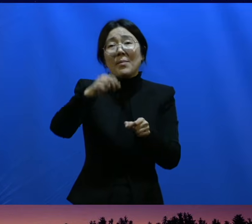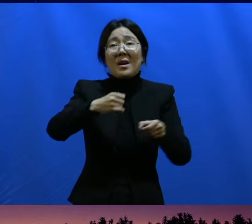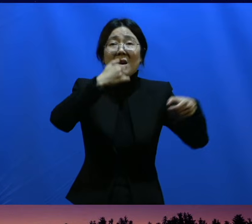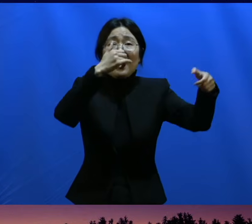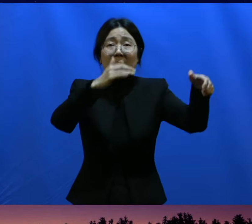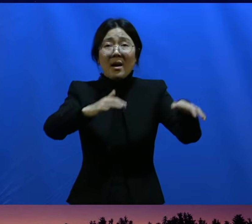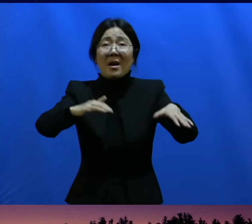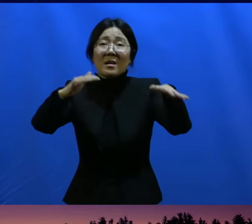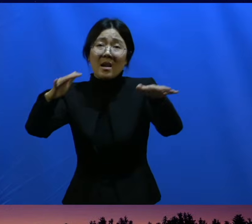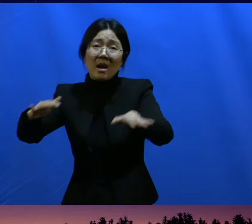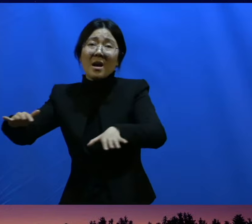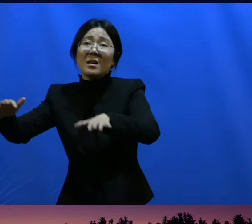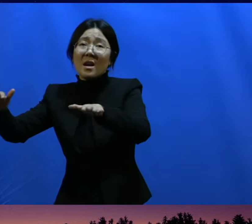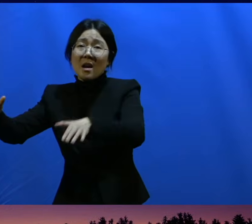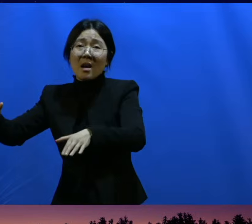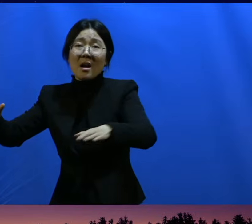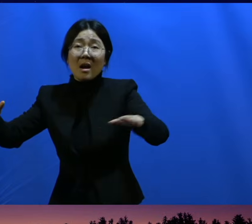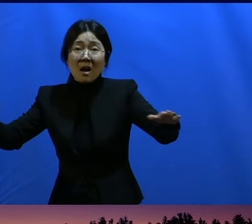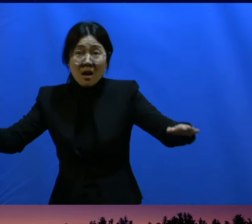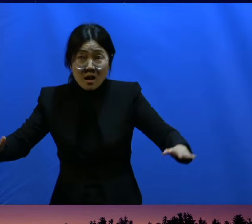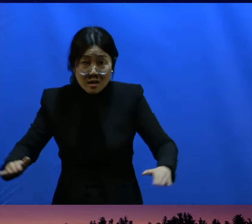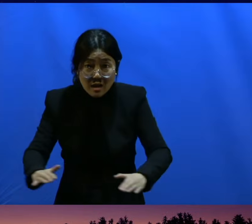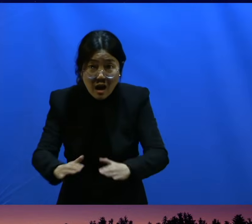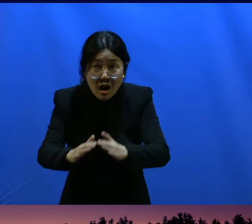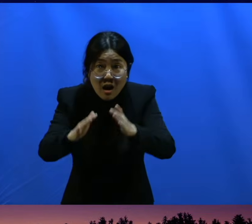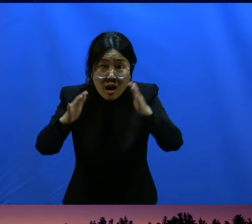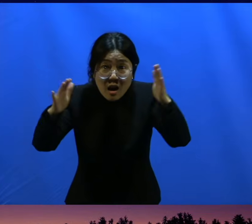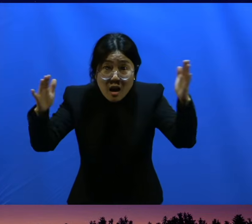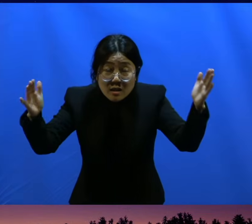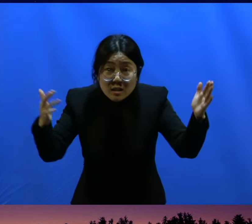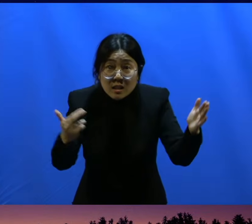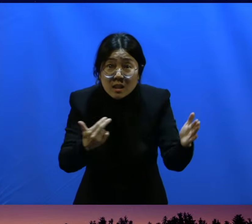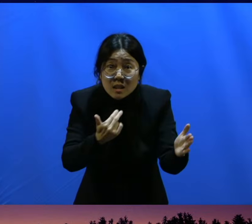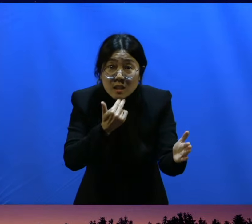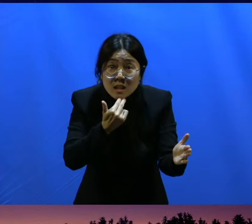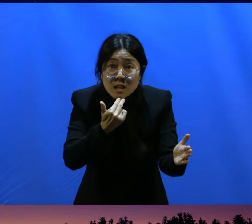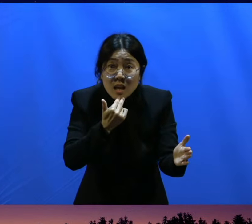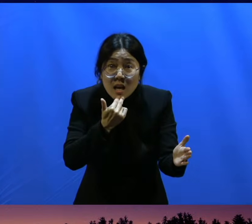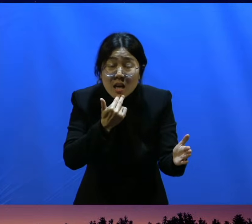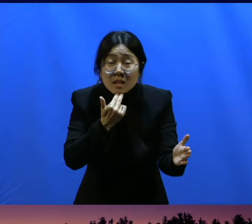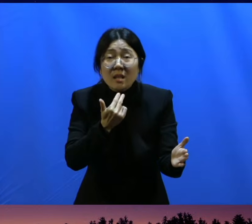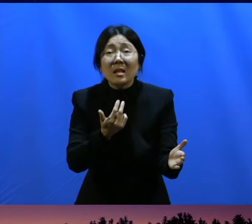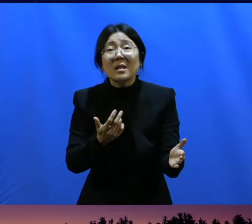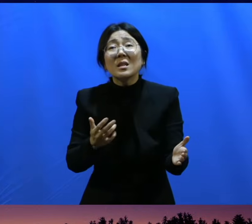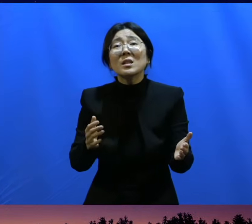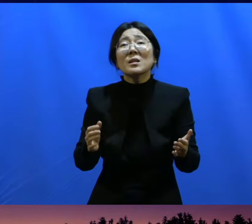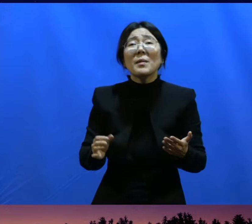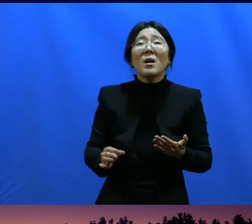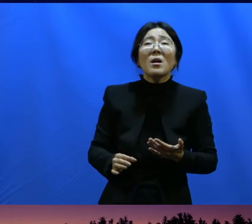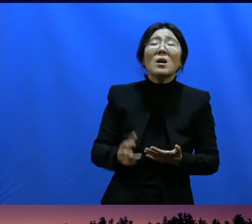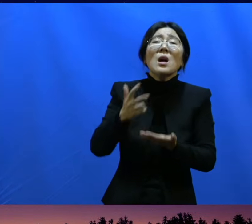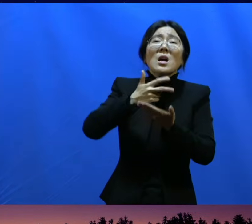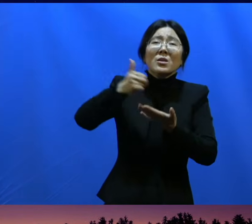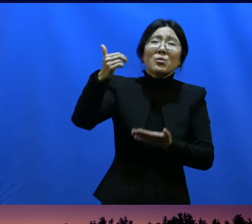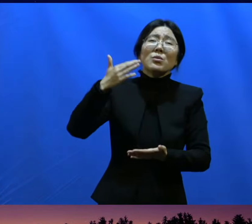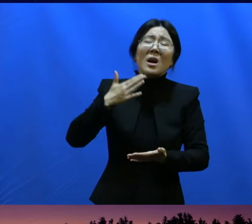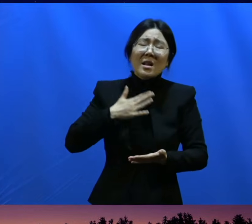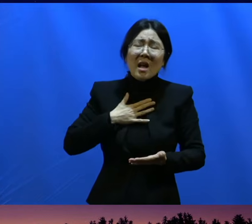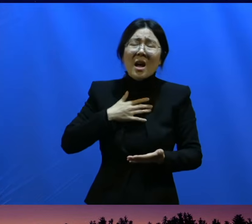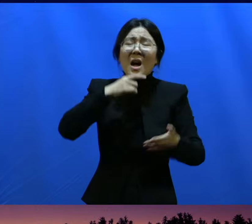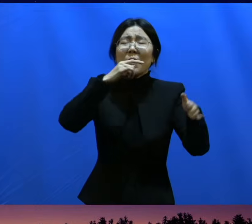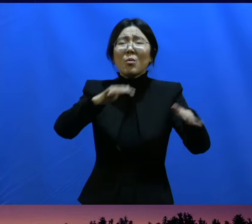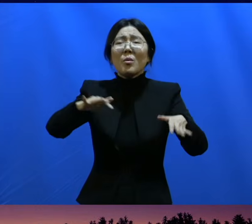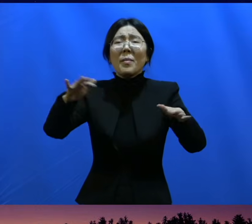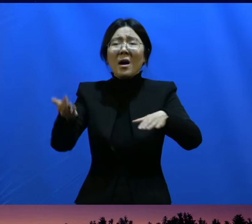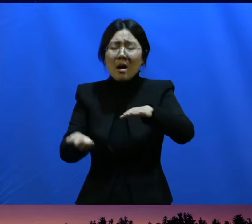내 앞에 바다가 달라지지 않으면 주